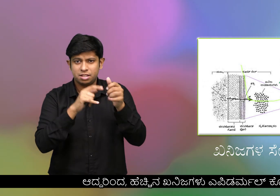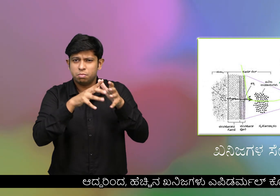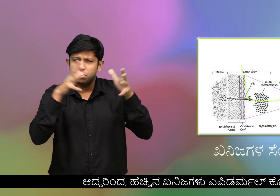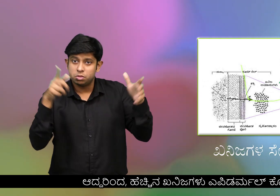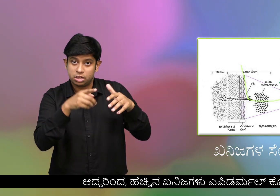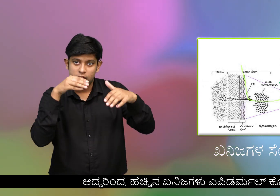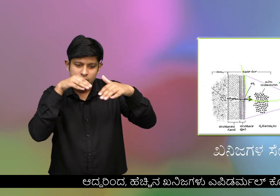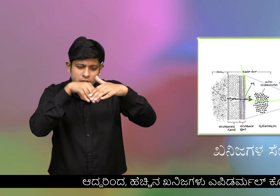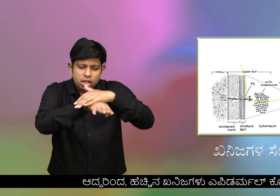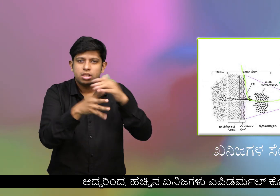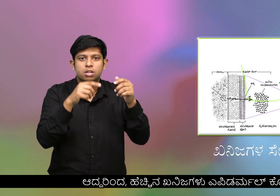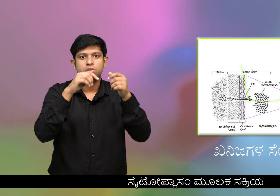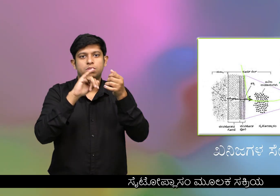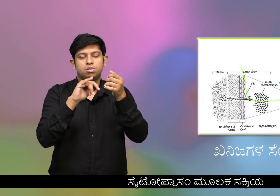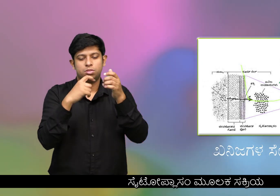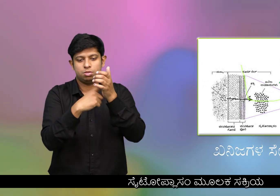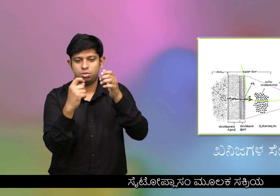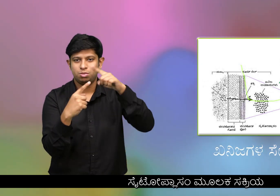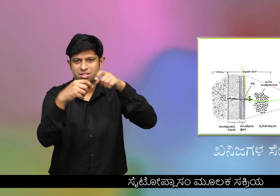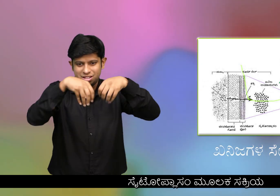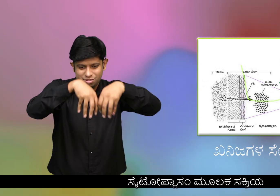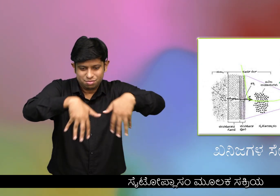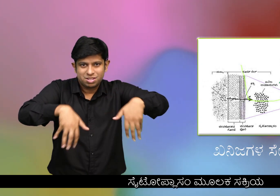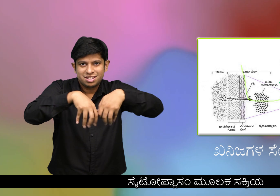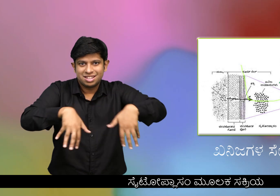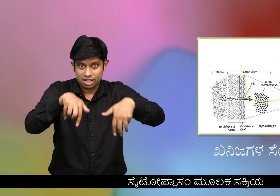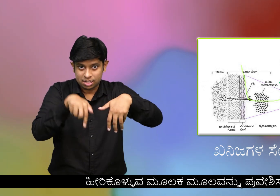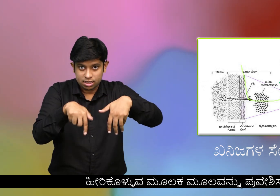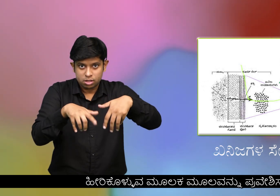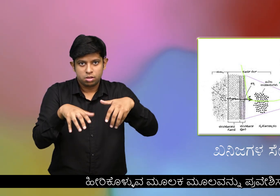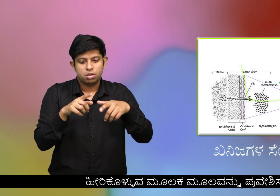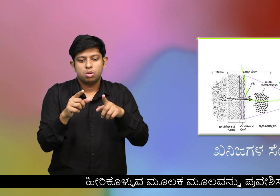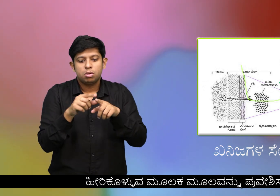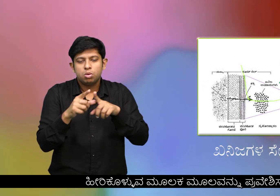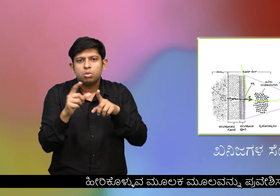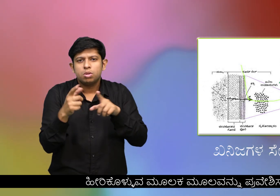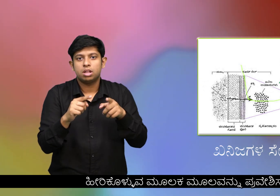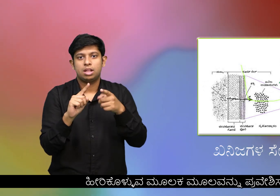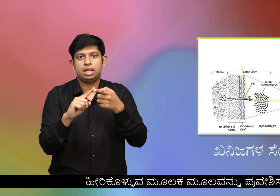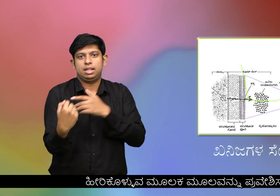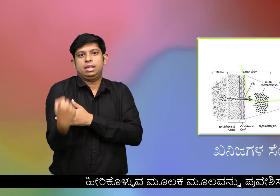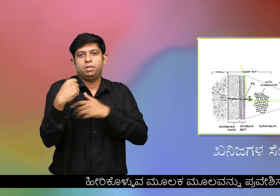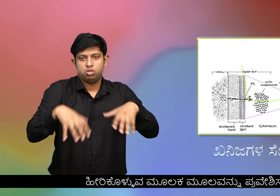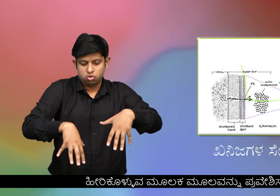ಎಪಿಡರ್ಮಲ್ ಕೋಶಗಳ ಸೈಟೋಪ್ಲಾಸಂ ಮೂಲಕ ಸಕ್ರಿಯೆ ಹೀರಿಕೊಳ್ಳುವ ಮೂಲಕ ಮೂಲವನ್ನು ಪ್ರವೇಶಿಸುತ್ತವೆ.